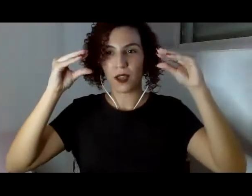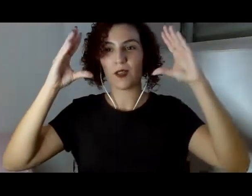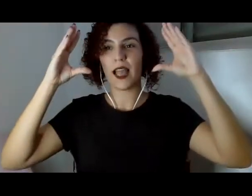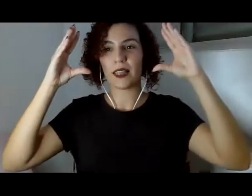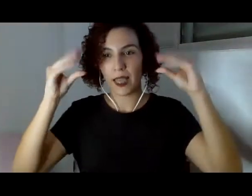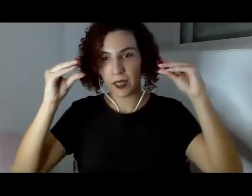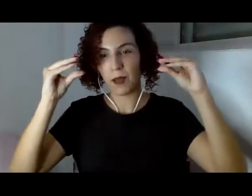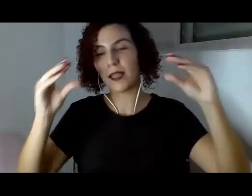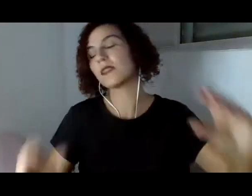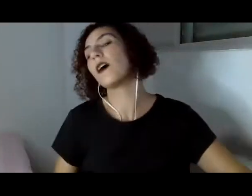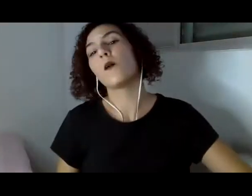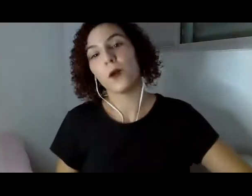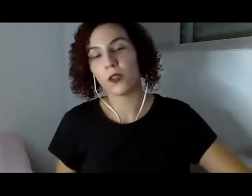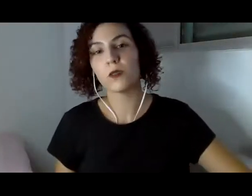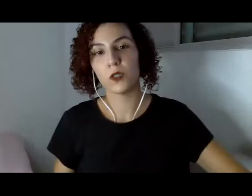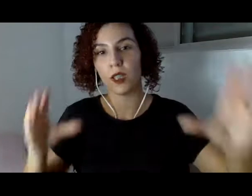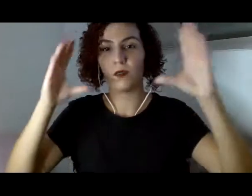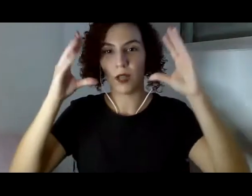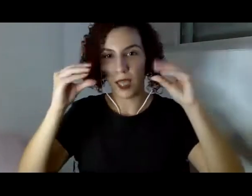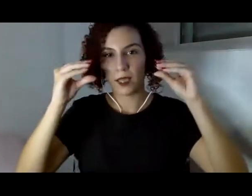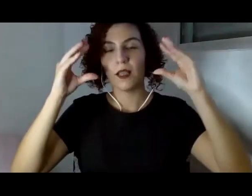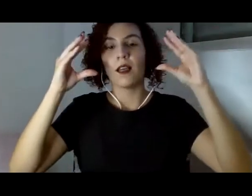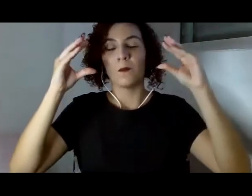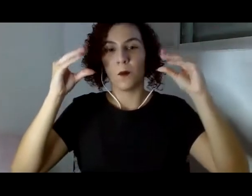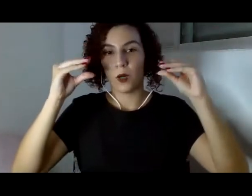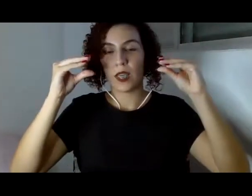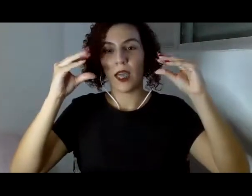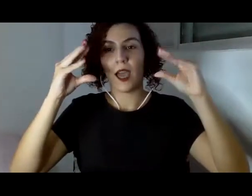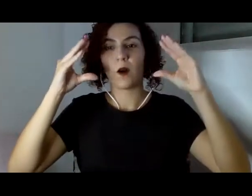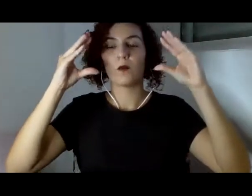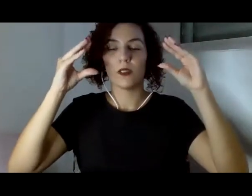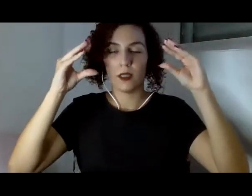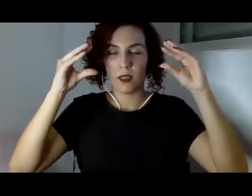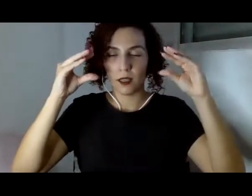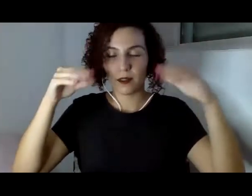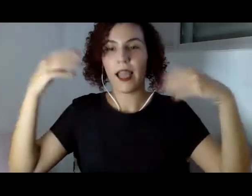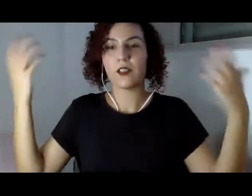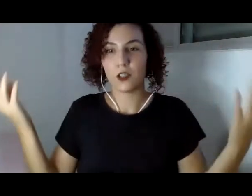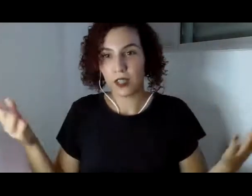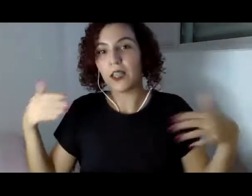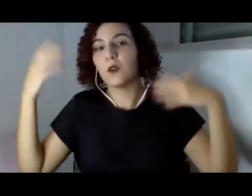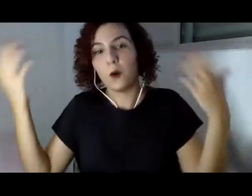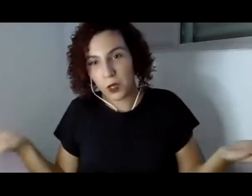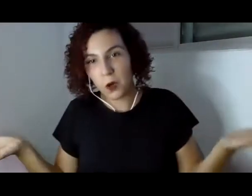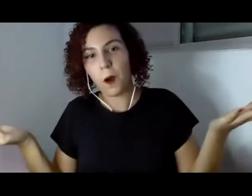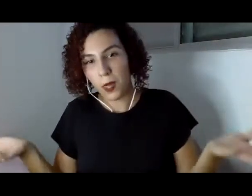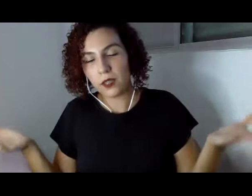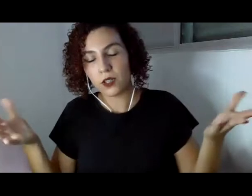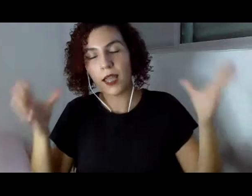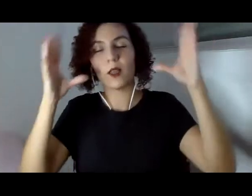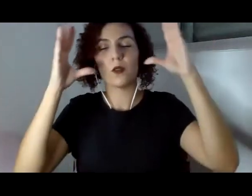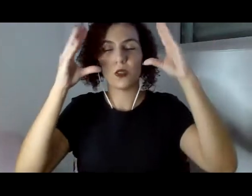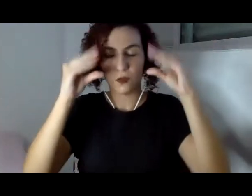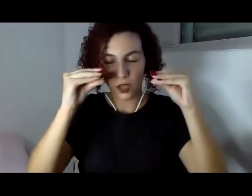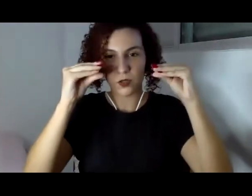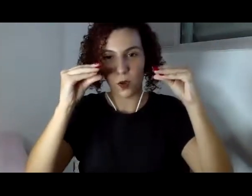isso que eu faço ele até aqui mais próximozinho, né? Porque é como se, né, a gente está indo dormir normalmente,